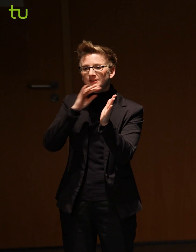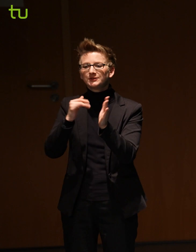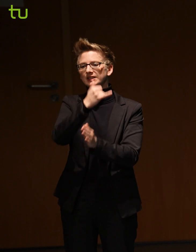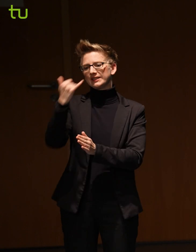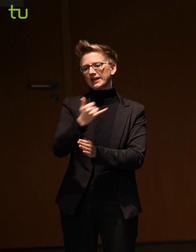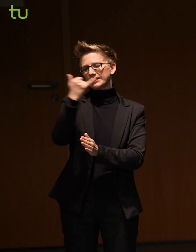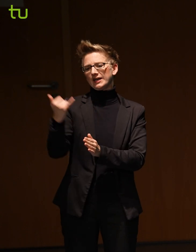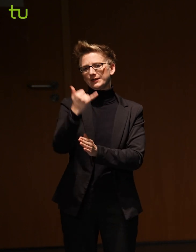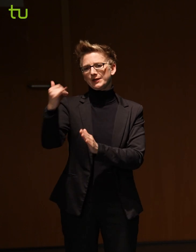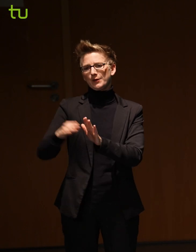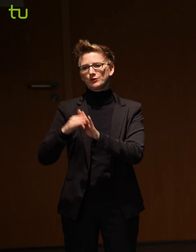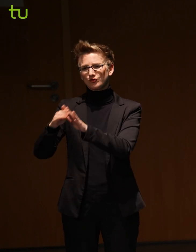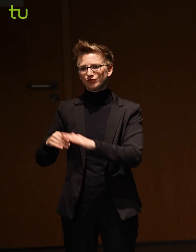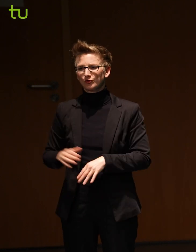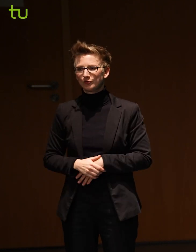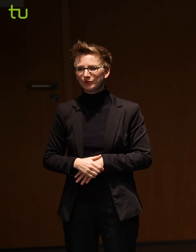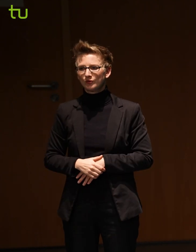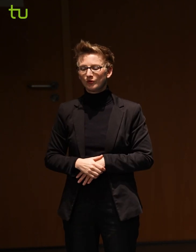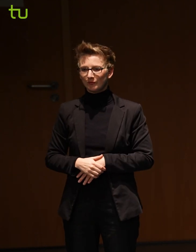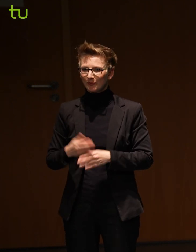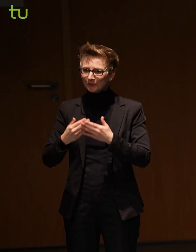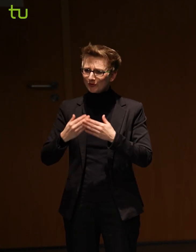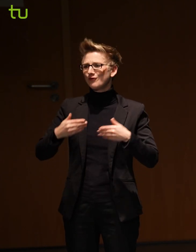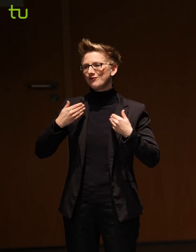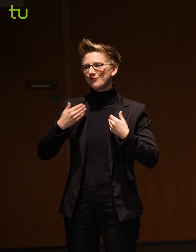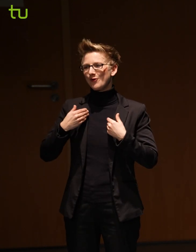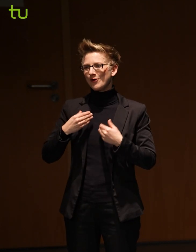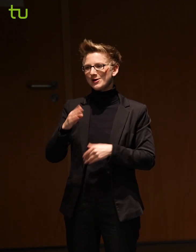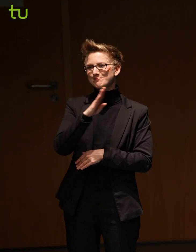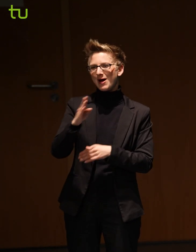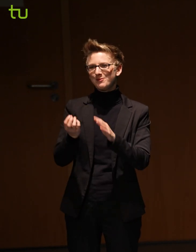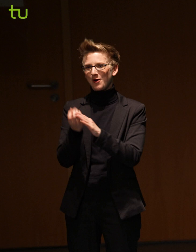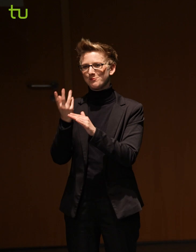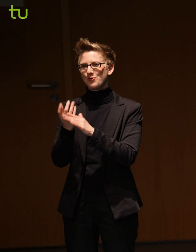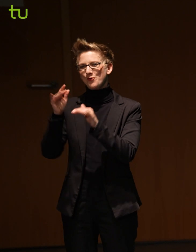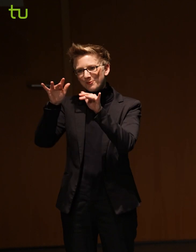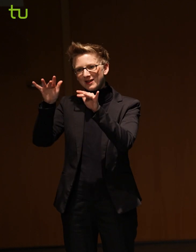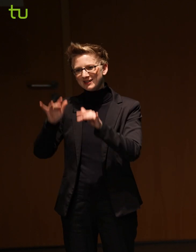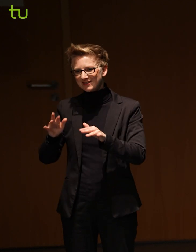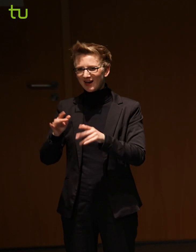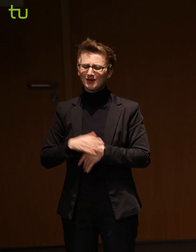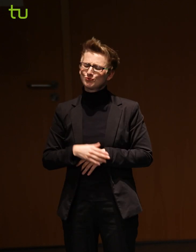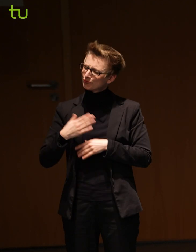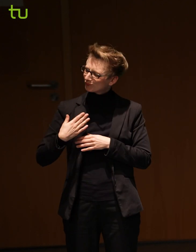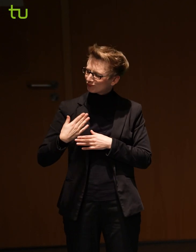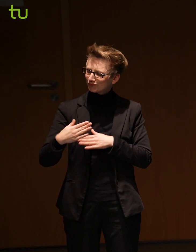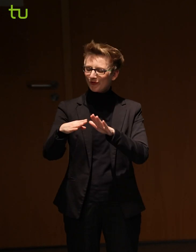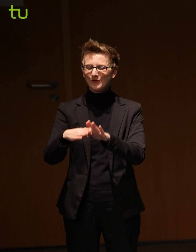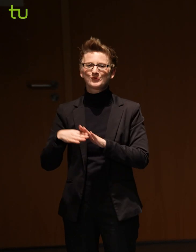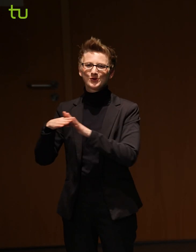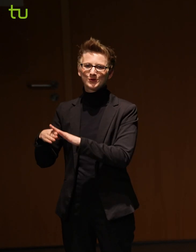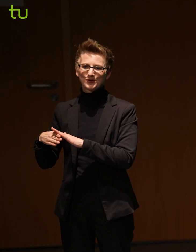freue mich, dass unsere Freundin Barbara Blümel hier ist. Wie oft hat sie mit und für uns an der TU Dortmund und im